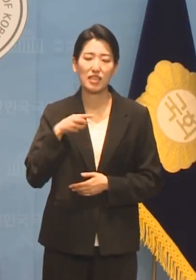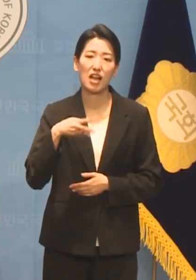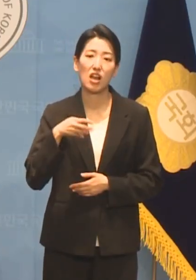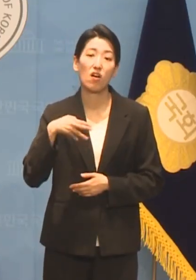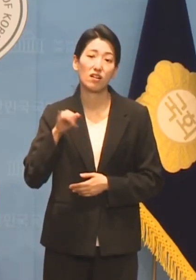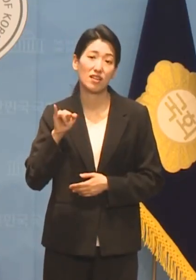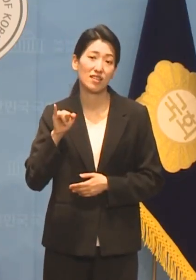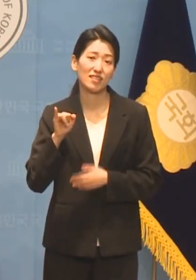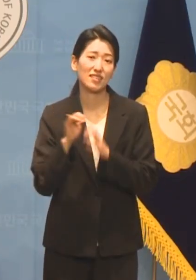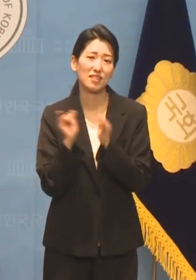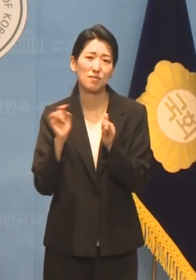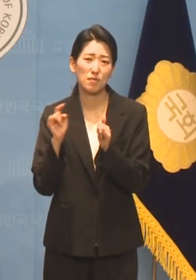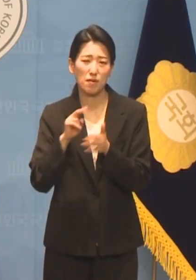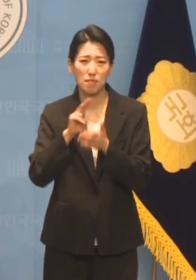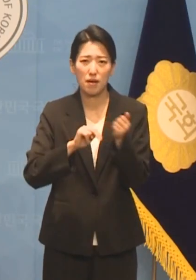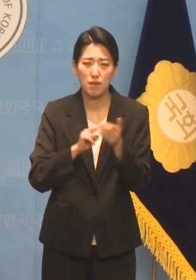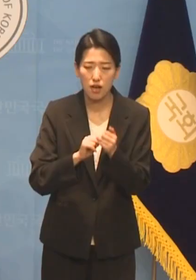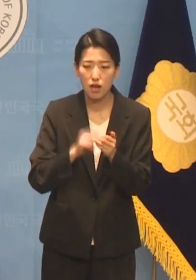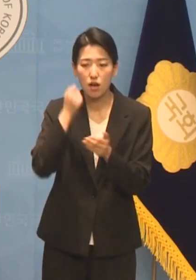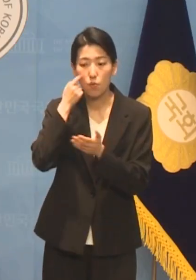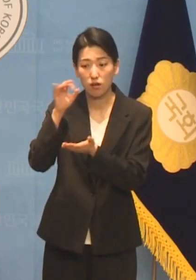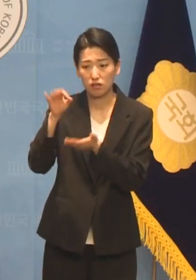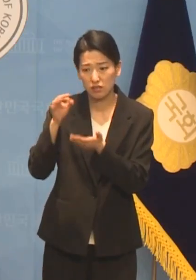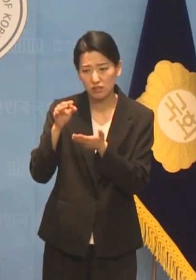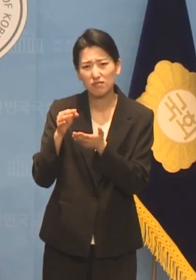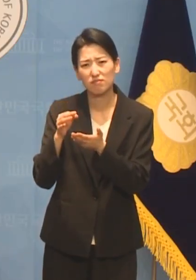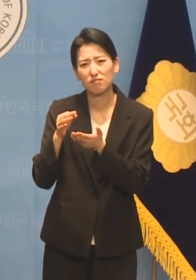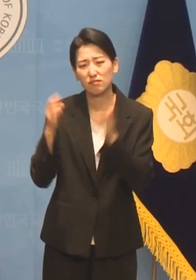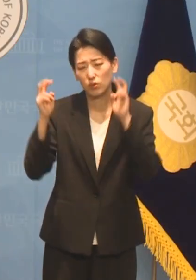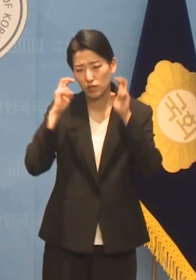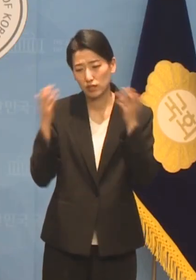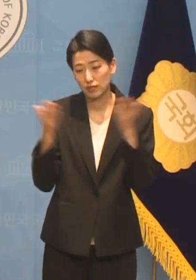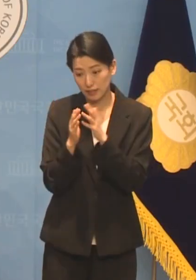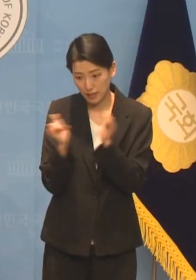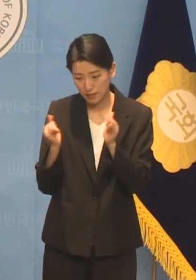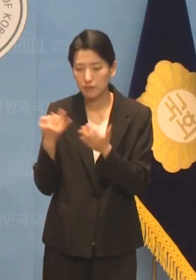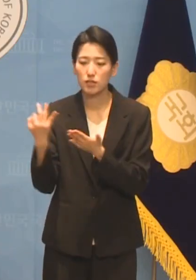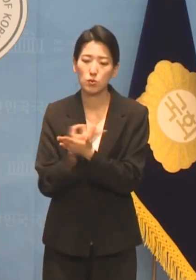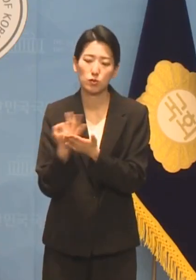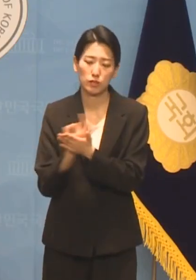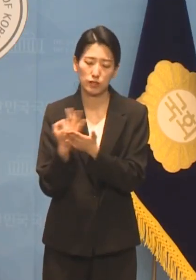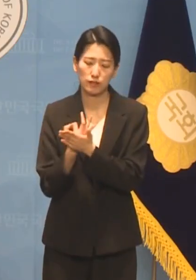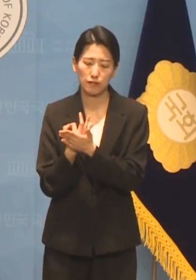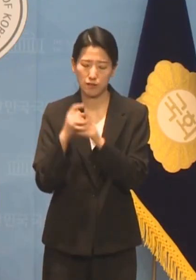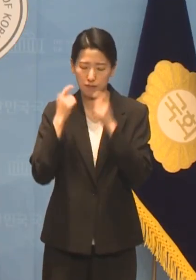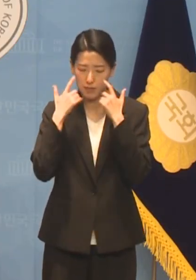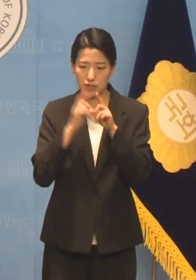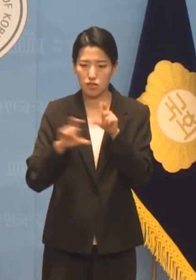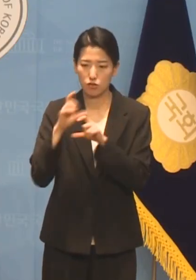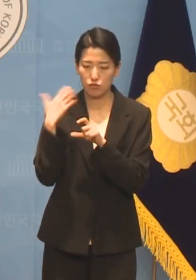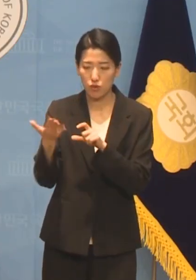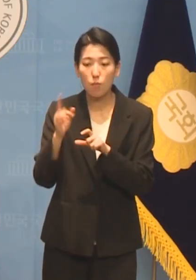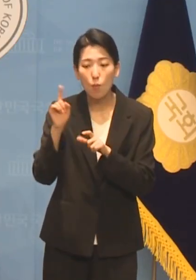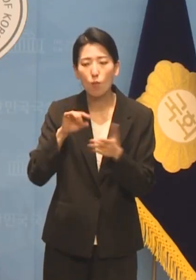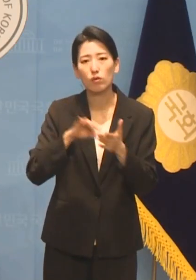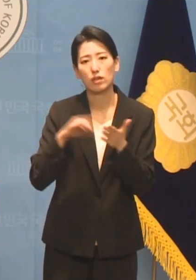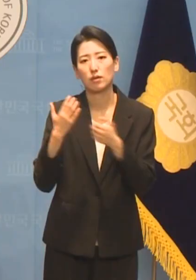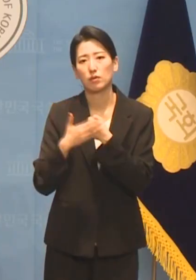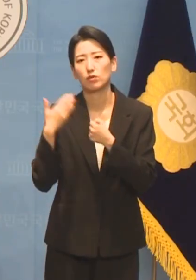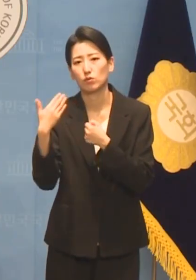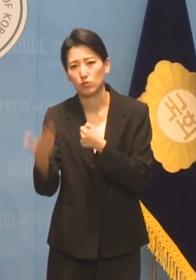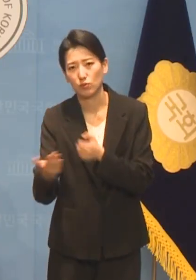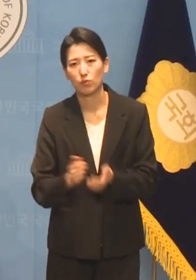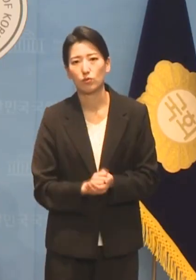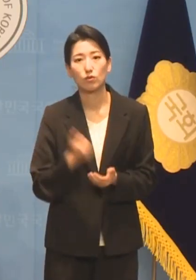월급쟁이 세테크를 확실히 지원하겠습니다. 소득세 부담을 합리적으로 조정하고